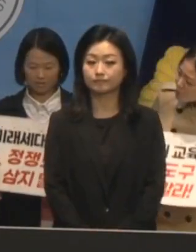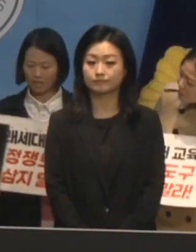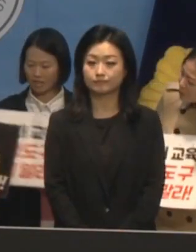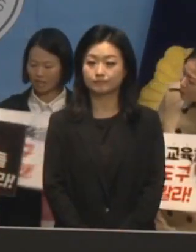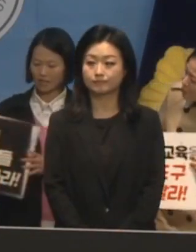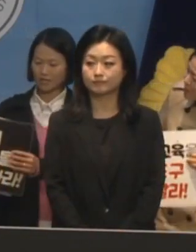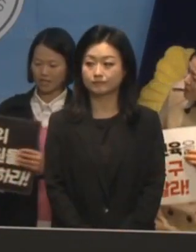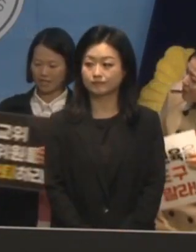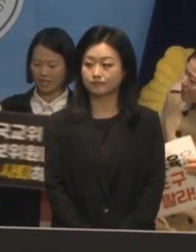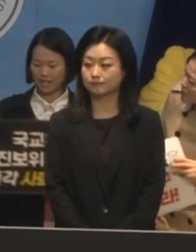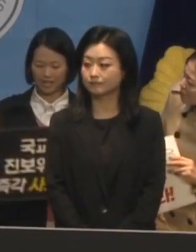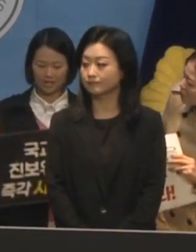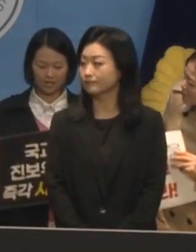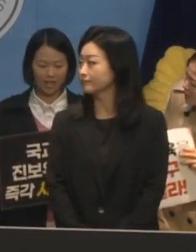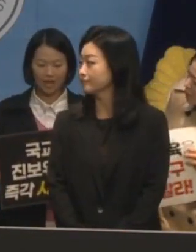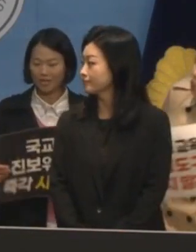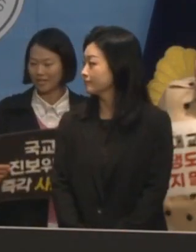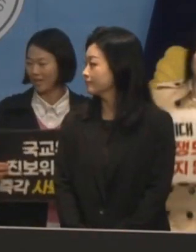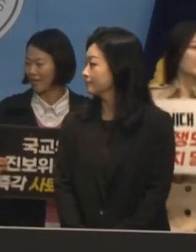색깔 좀 바꾸시고 네. 네.